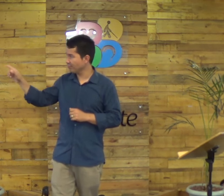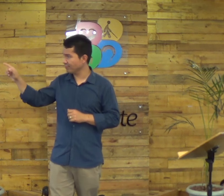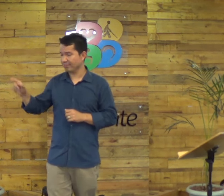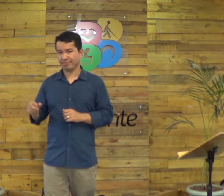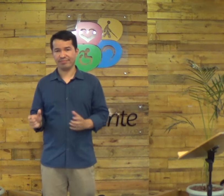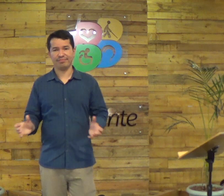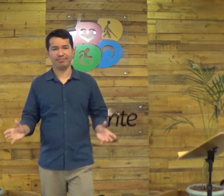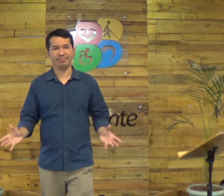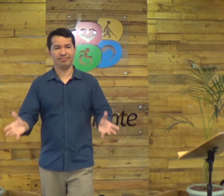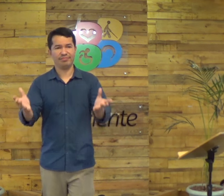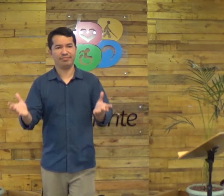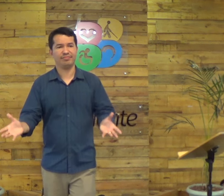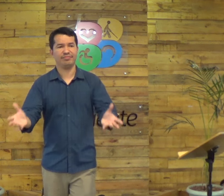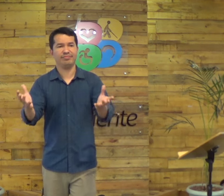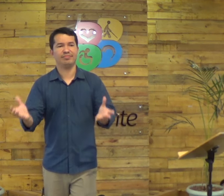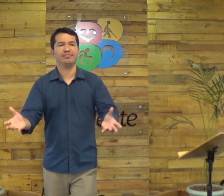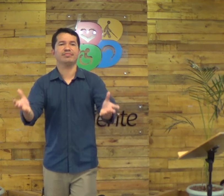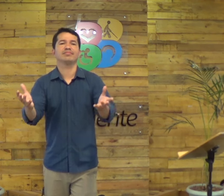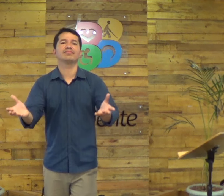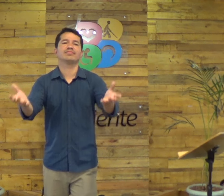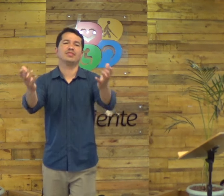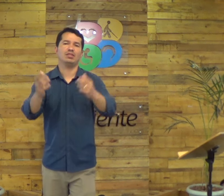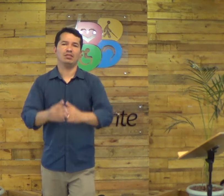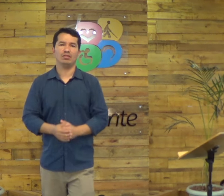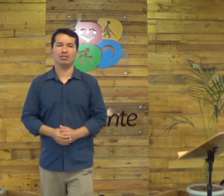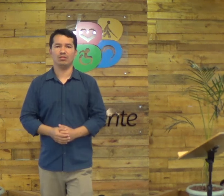aprenda com Barnabé, porque Barnabé motivou as pessoas,